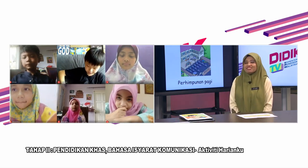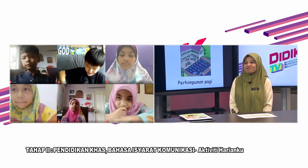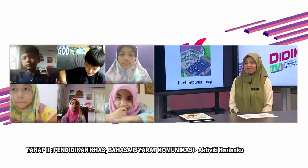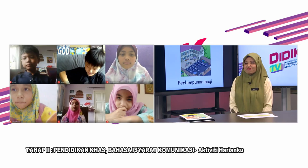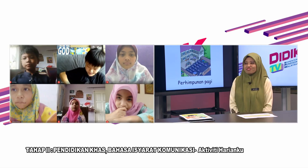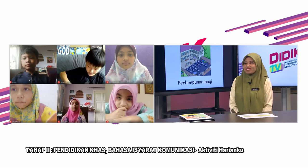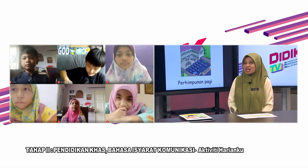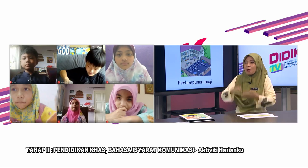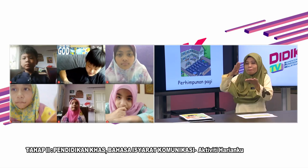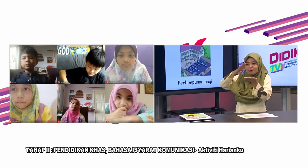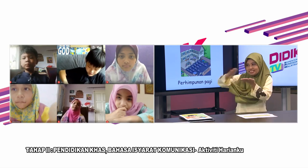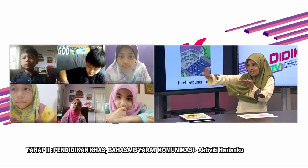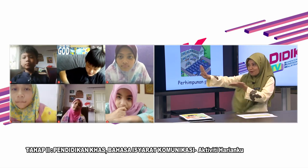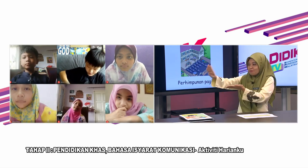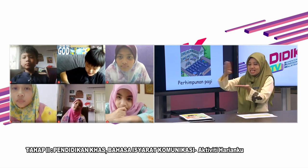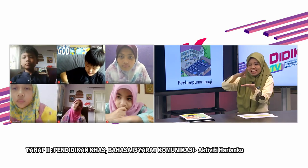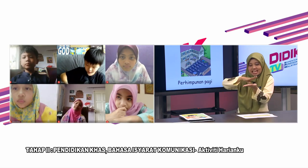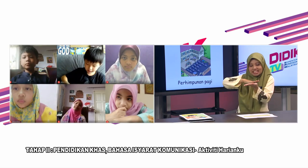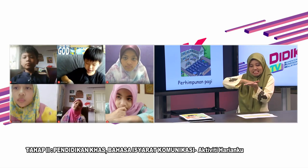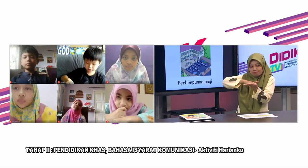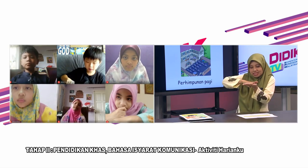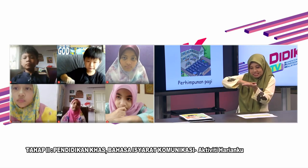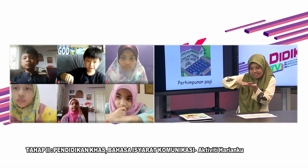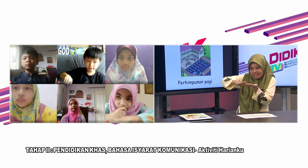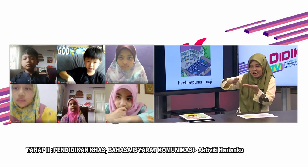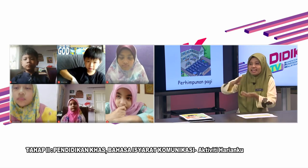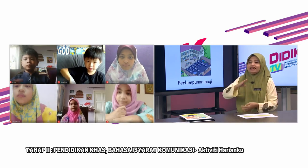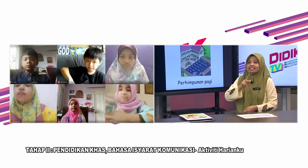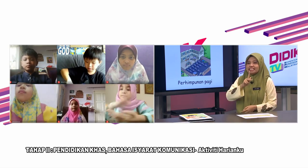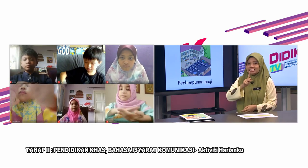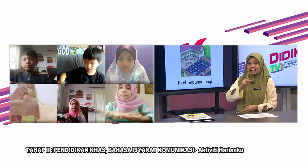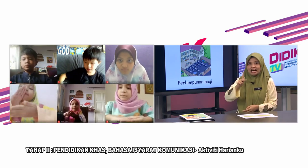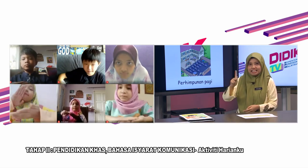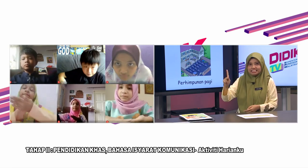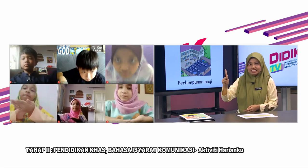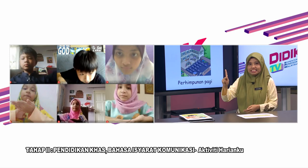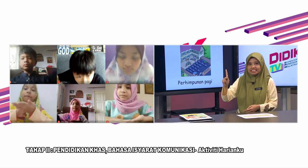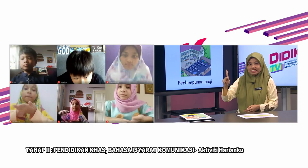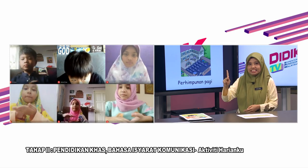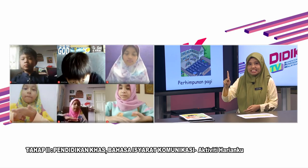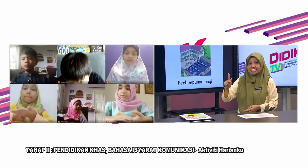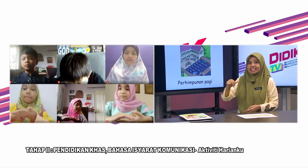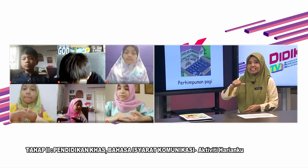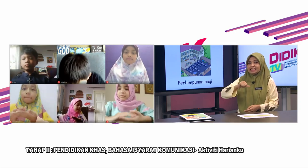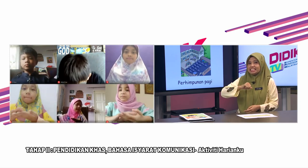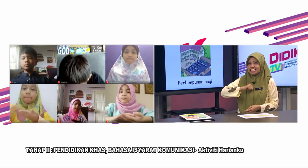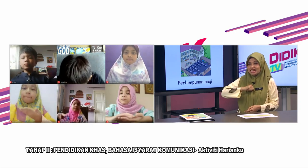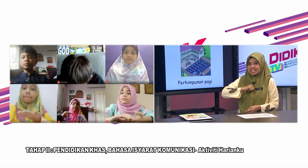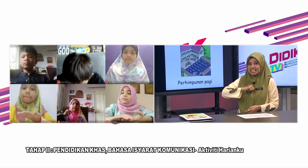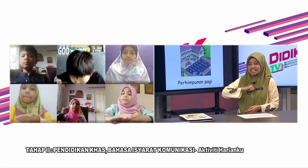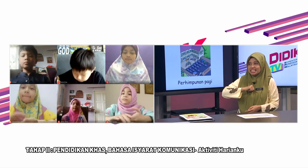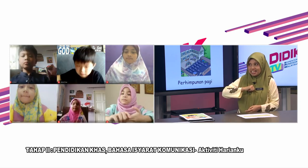Bersih. B. Bersih, huruf B. Bersih. Bersih. Bersih. Kan. Kan.